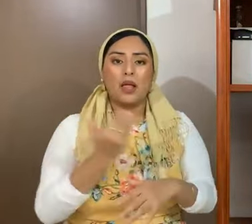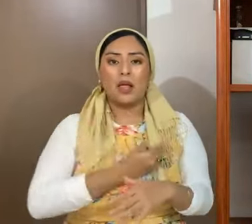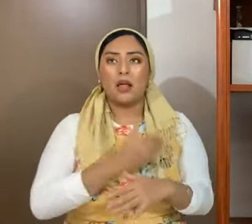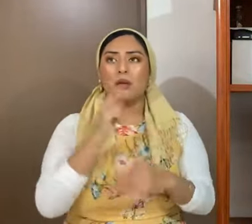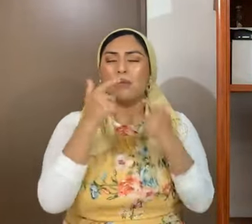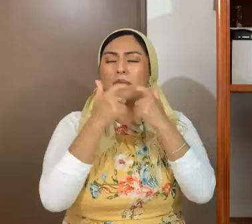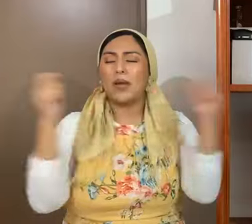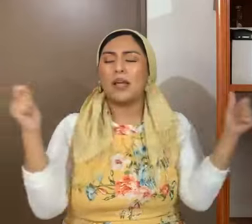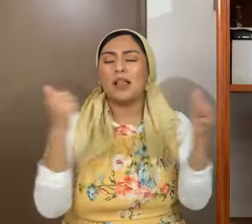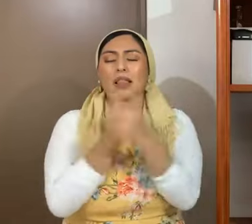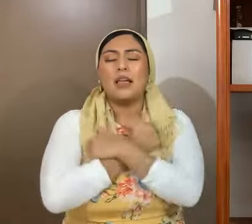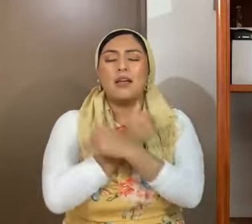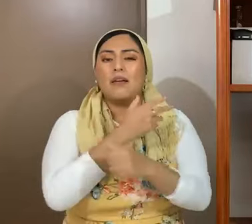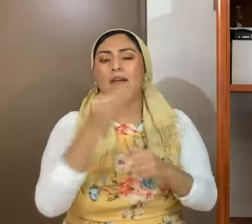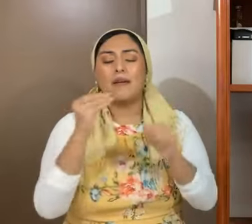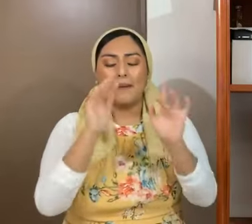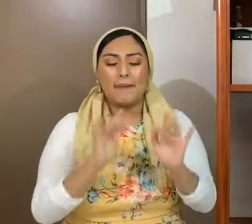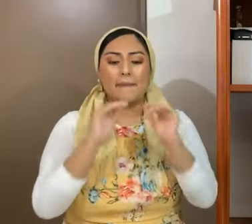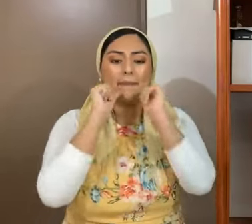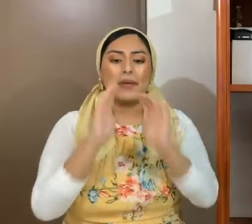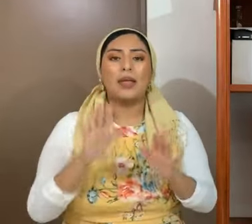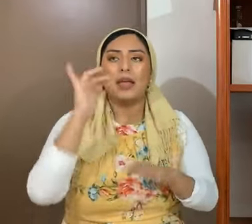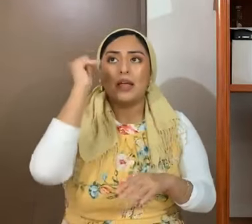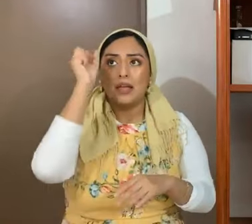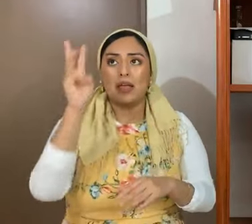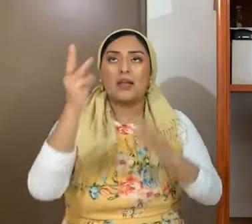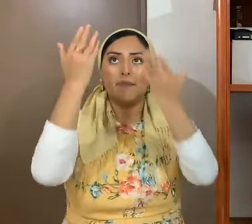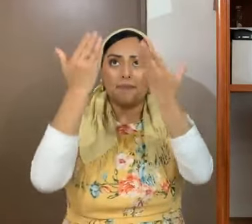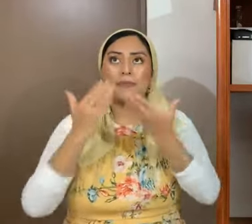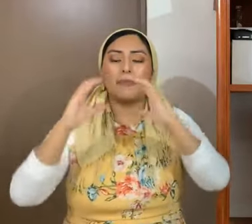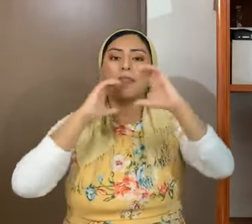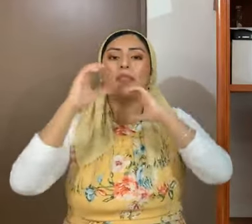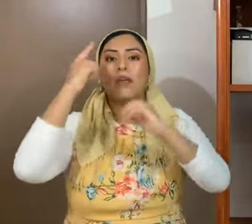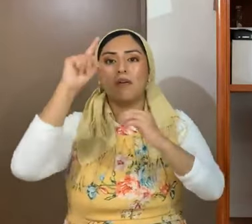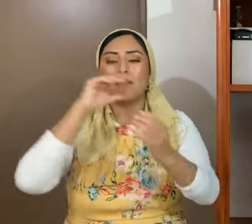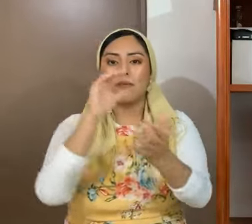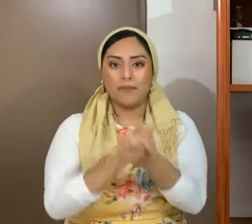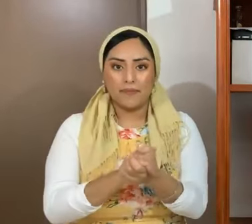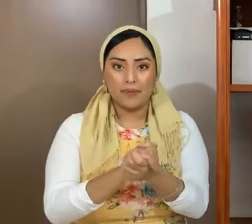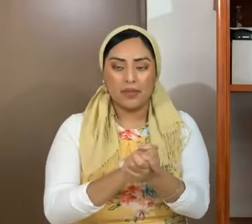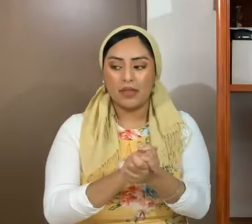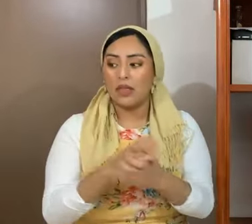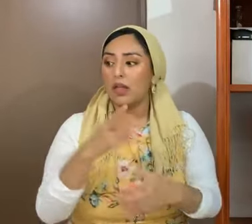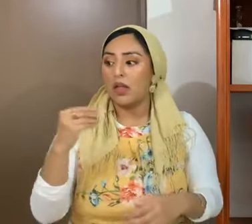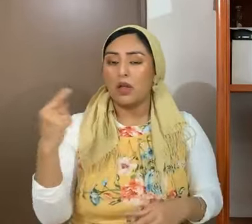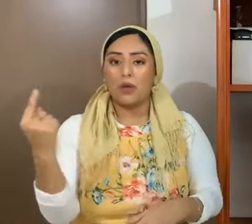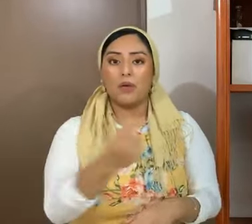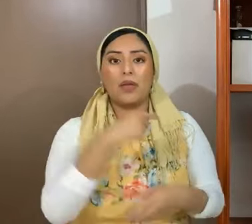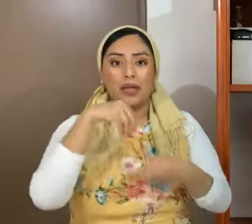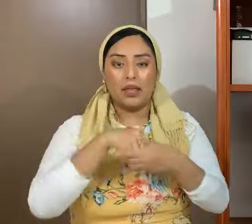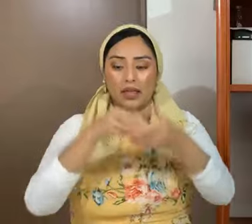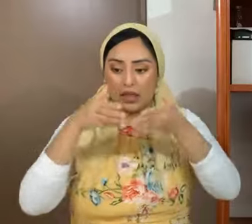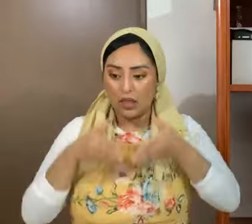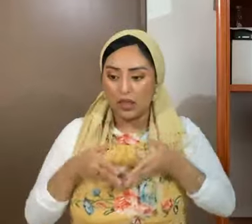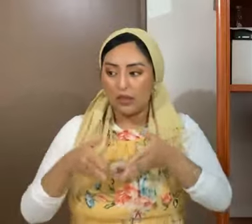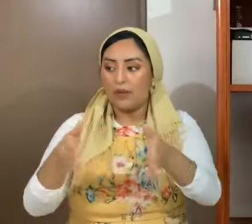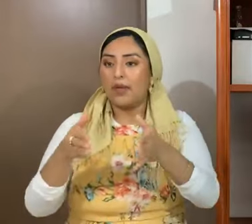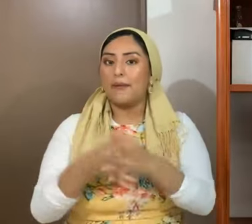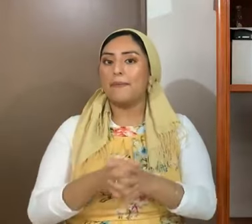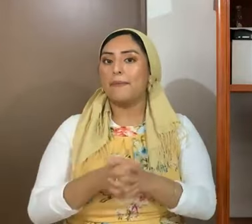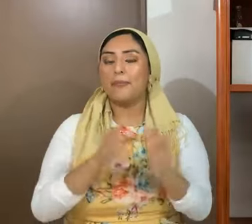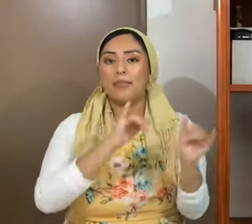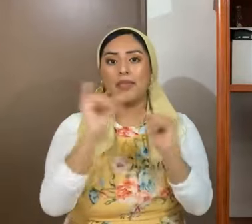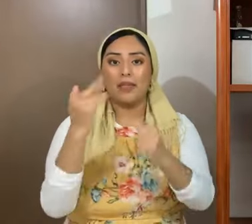inmenso amor y tu gran compasión, bendito Yahshua Mashiach, que nos estás llamando para la boda. y que estamos en ese camino, Padre. Así